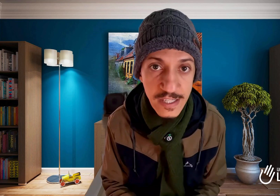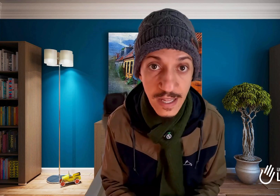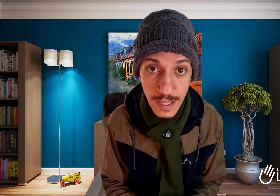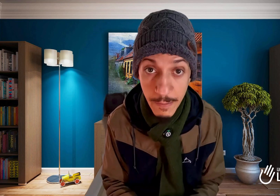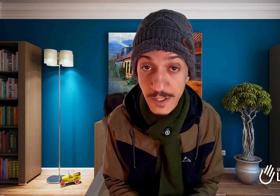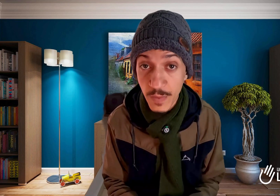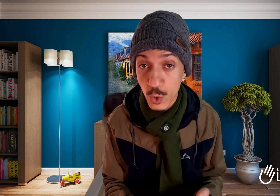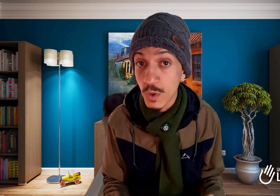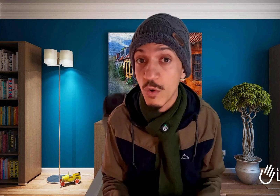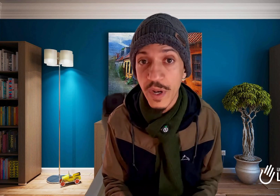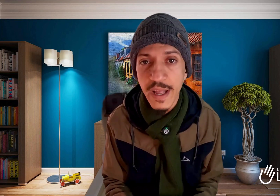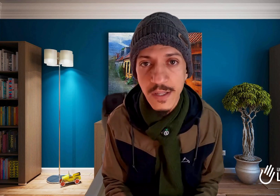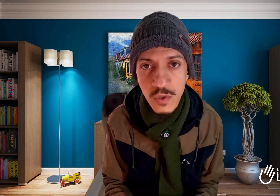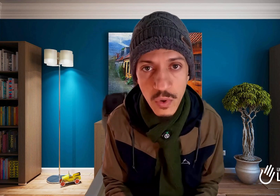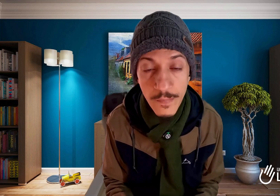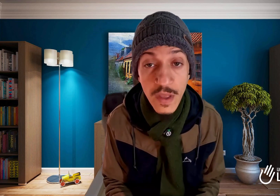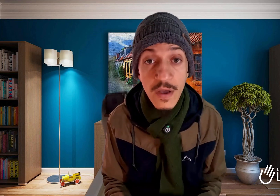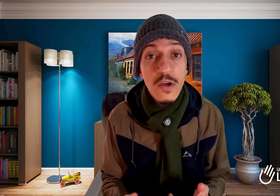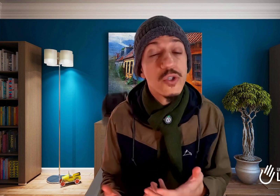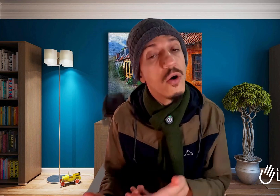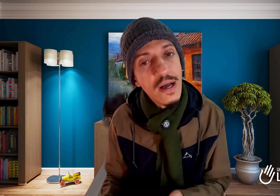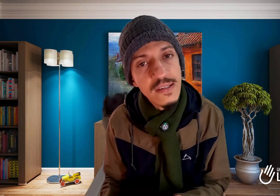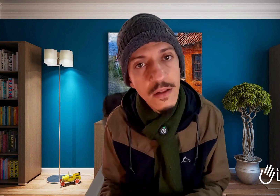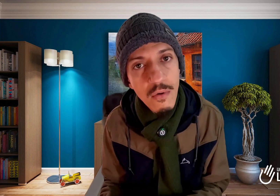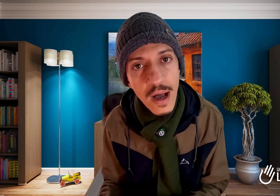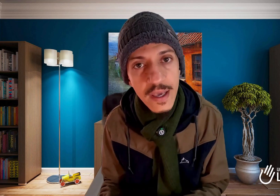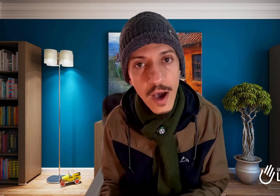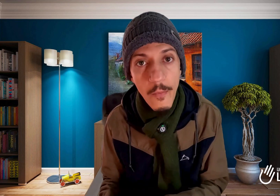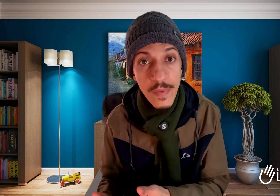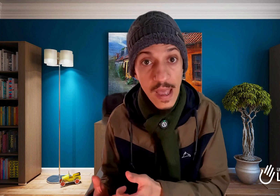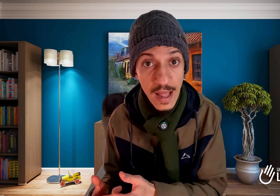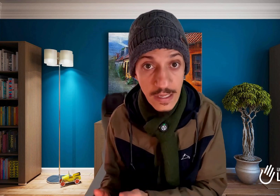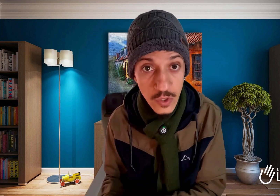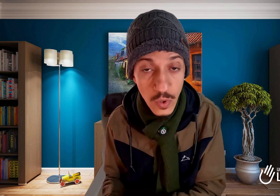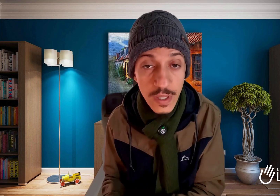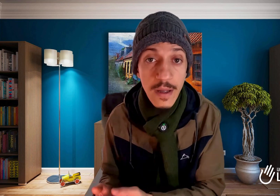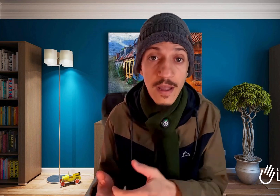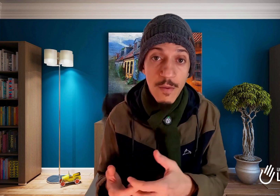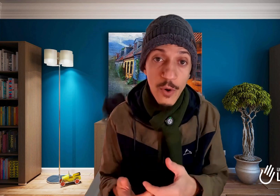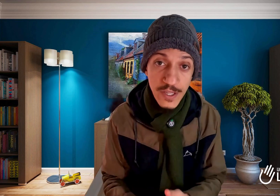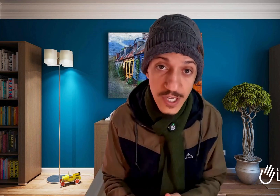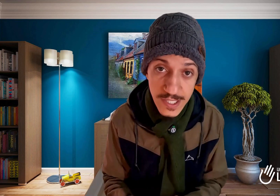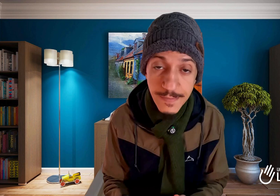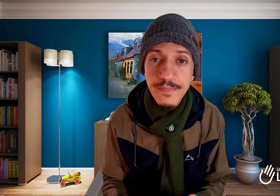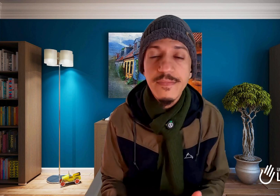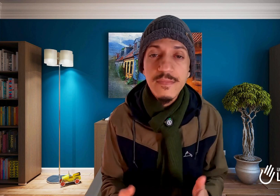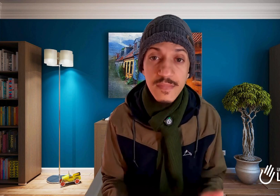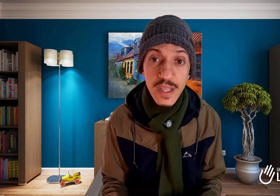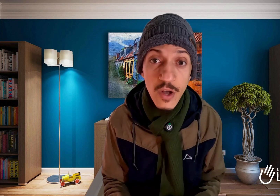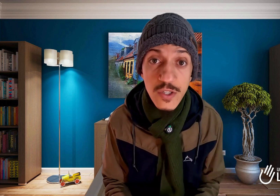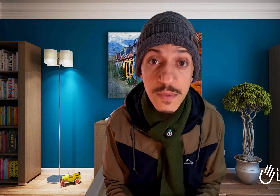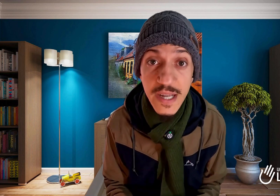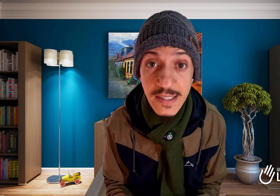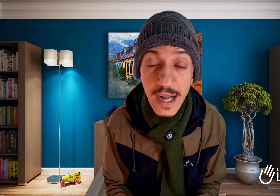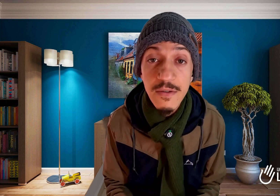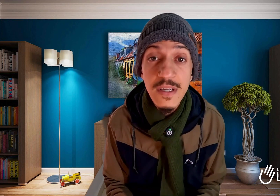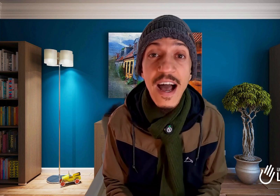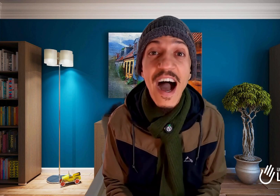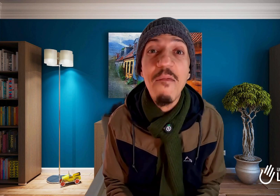Libras, junto à comunidade surda. Sou casado com a Raquel, ela é surda, poetisa, e nós somos casados há mais